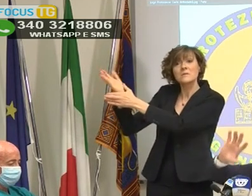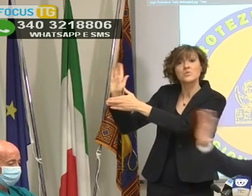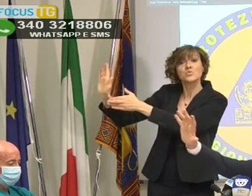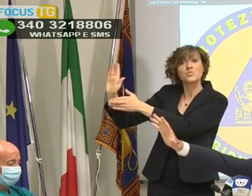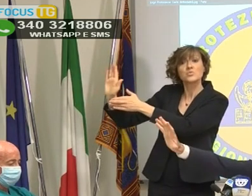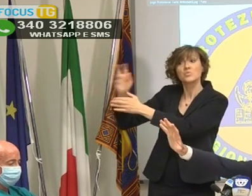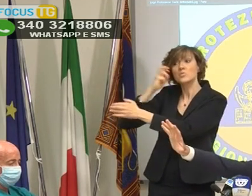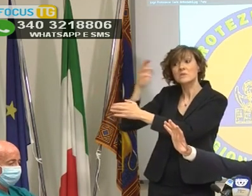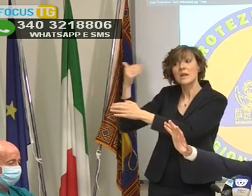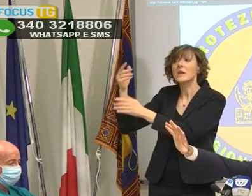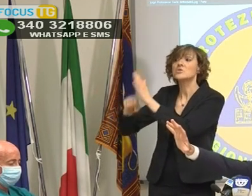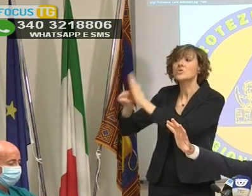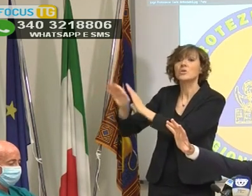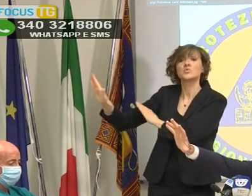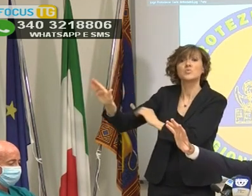straniero, ha la sua storia.